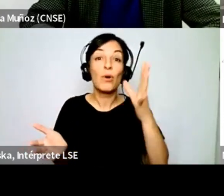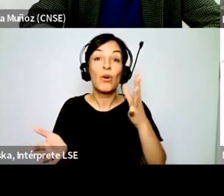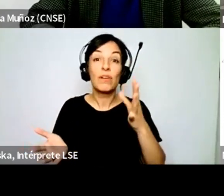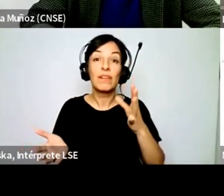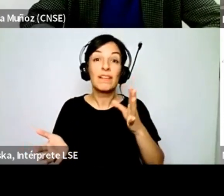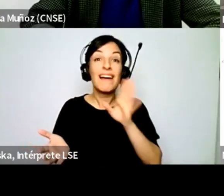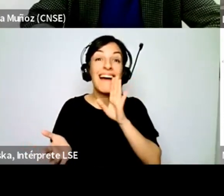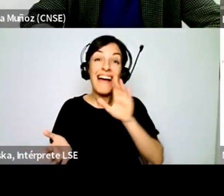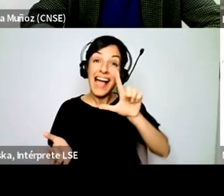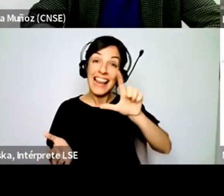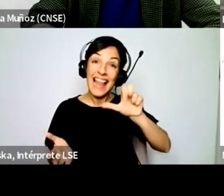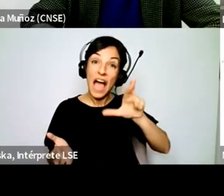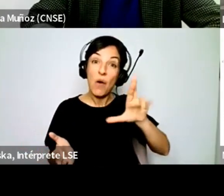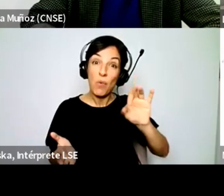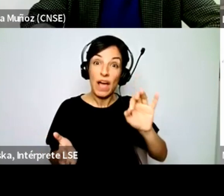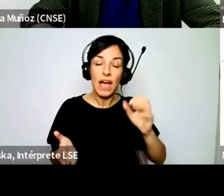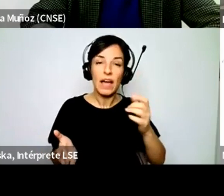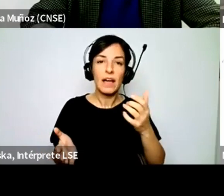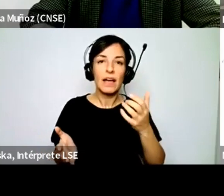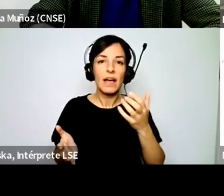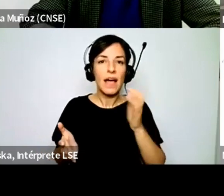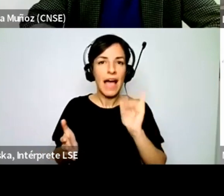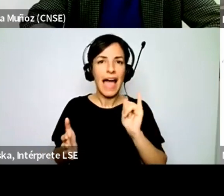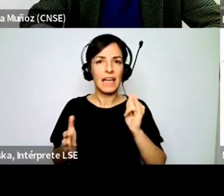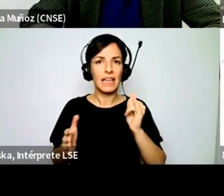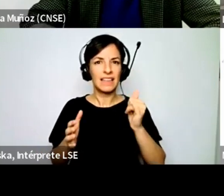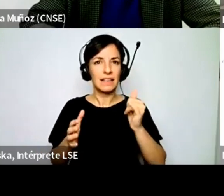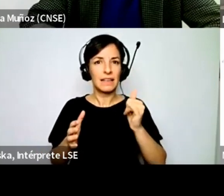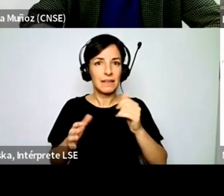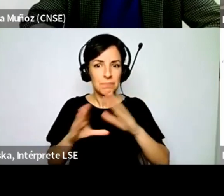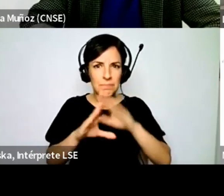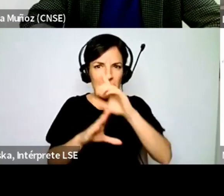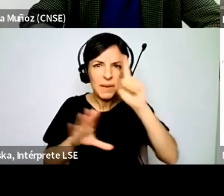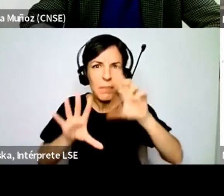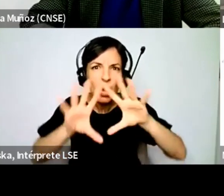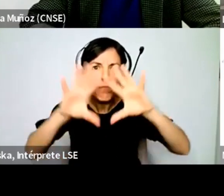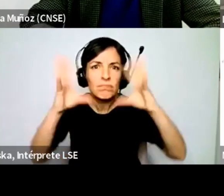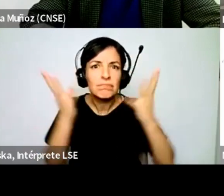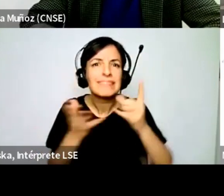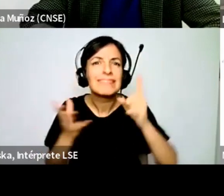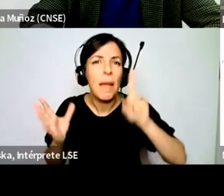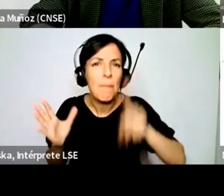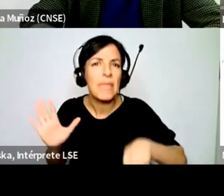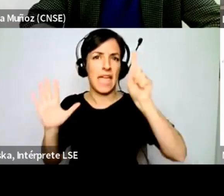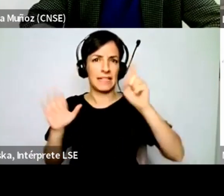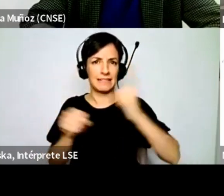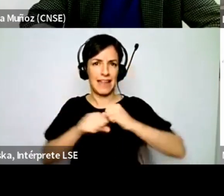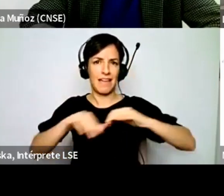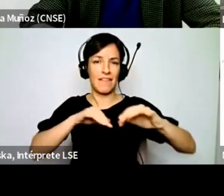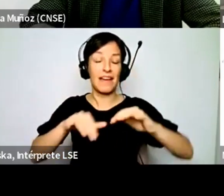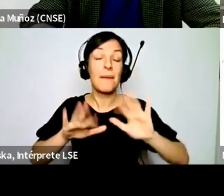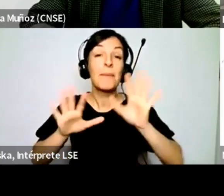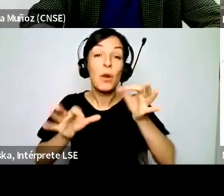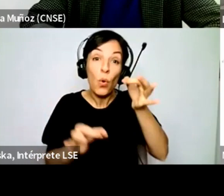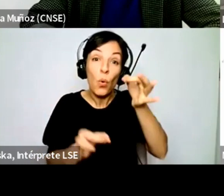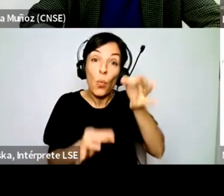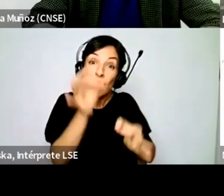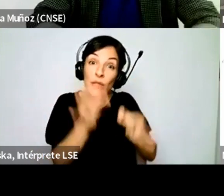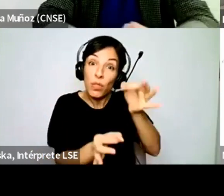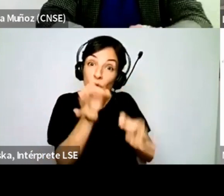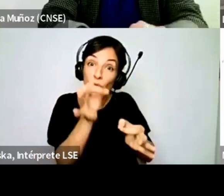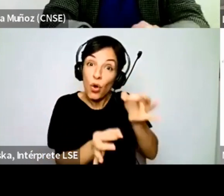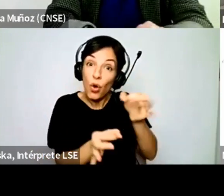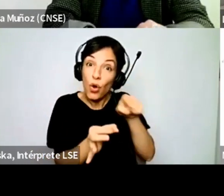indicado Laura, actuamos a nivel incluso internacional, pero los juicios sí que